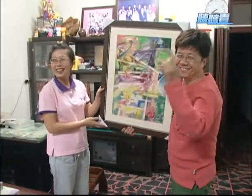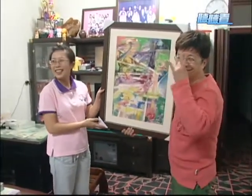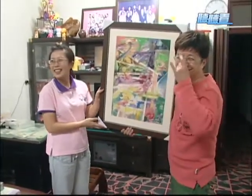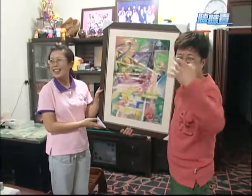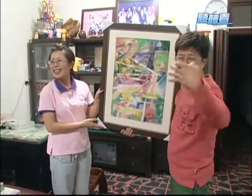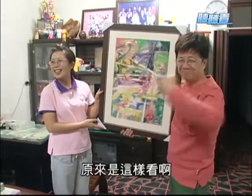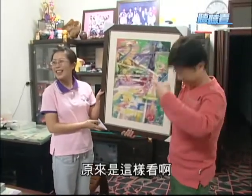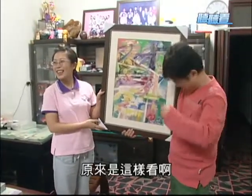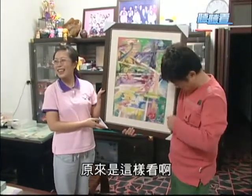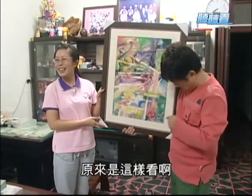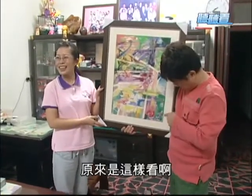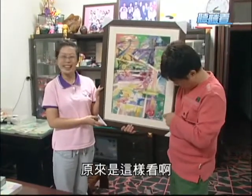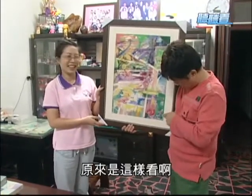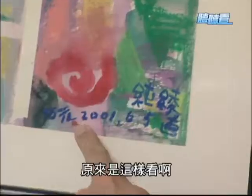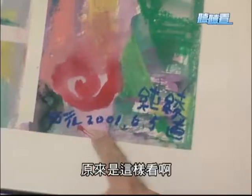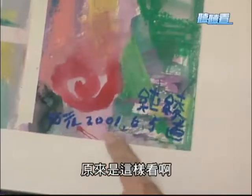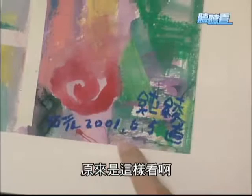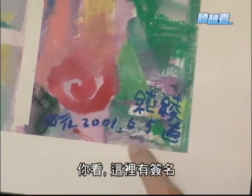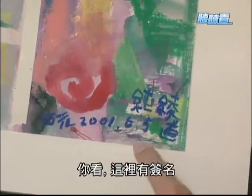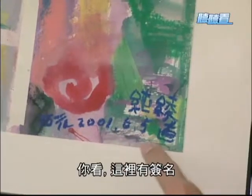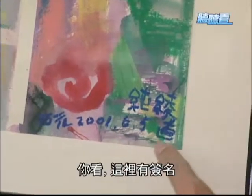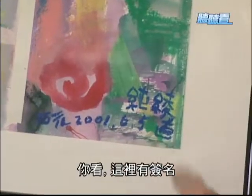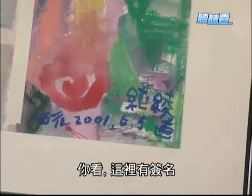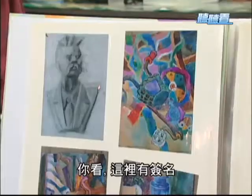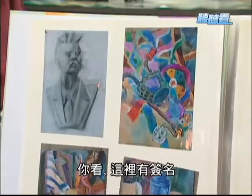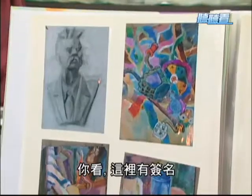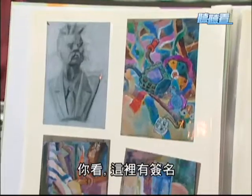嗯，原来是这样看的。哎，你看，这里有签名。